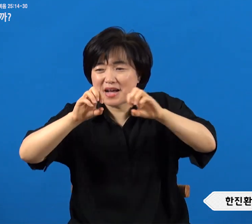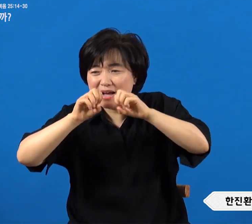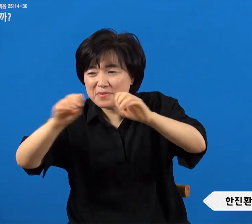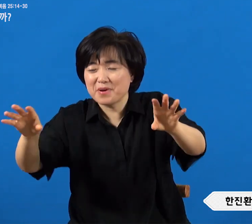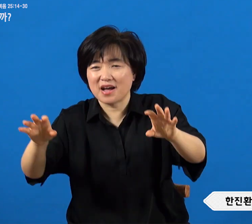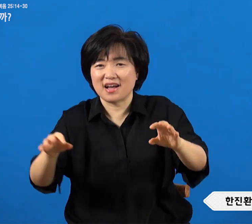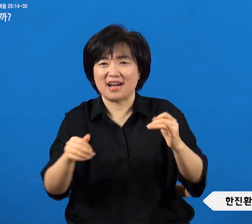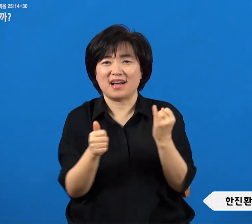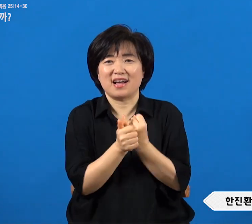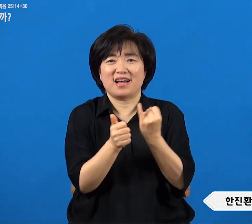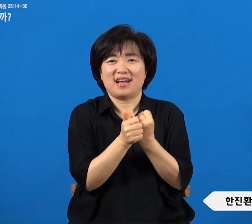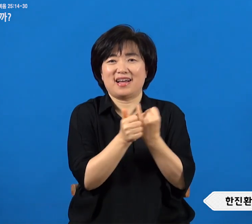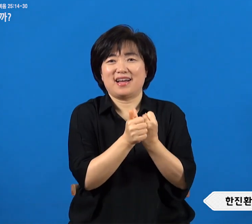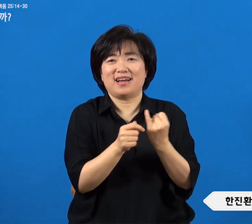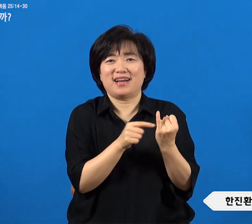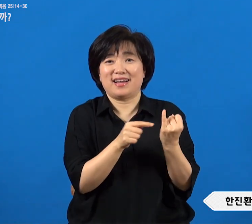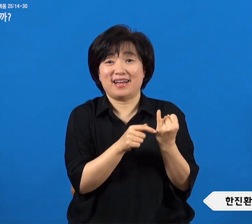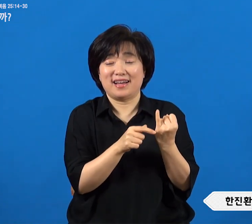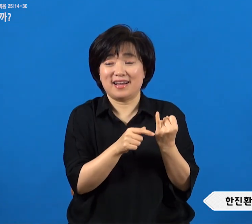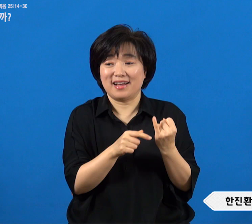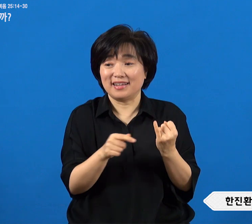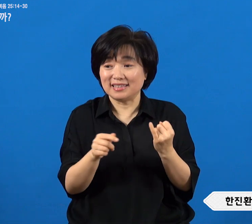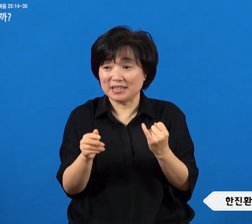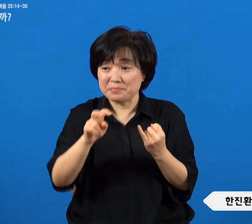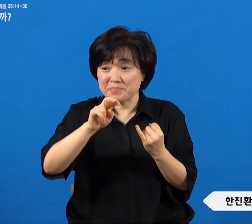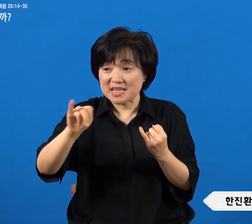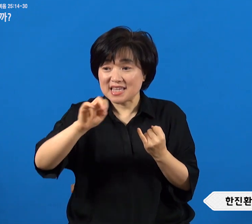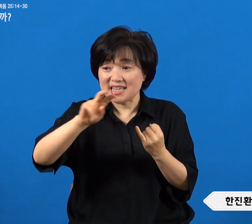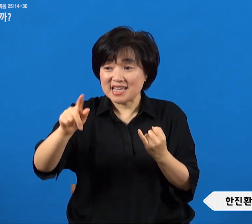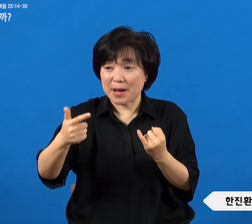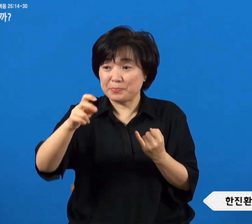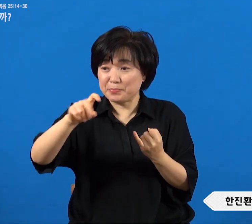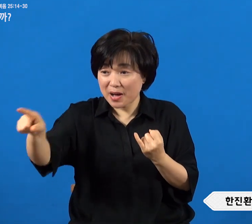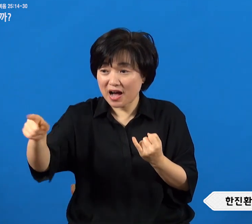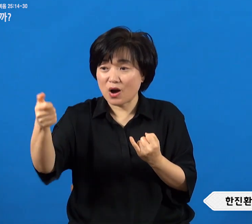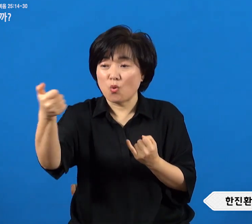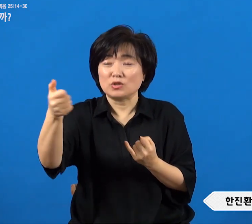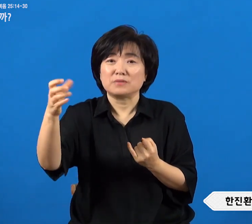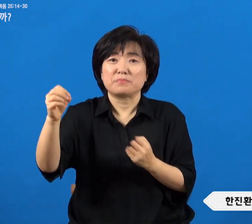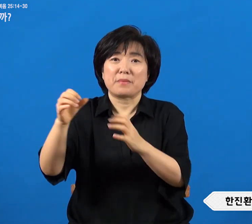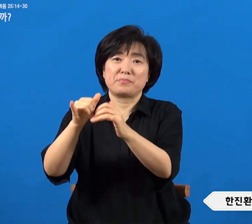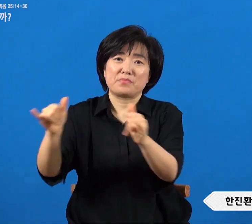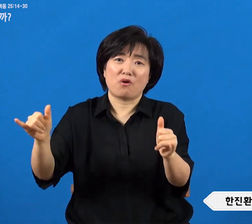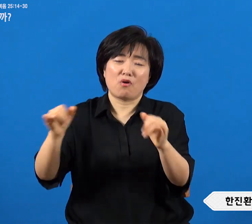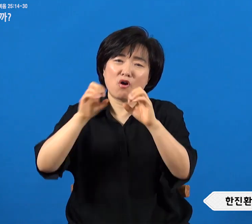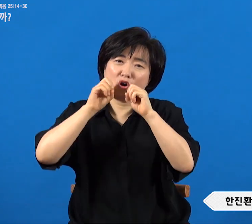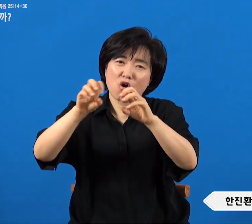그분으로 인해서 천국 백성으로 살고 있다. 얼마나 위대한 일입니까?